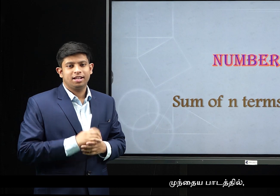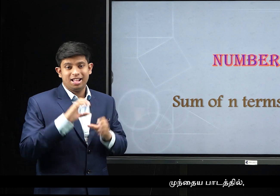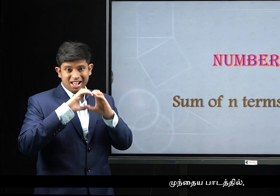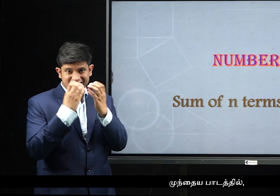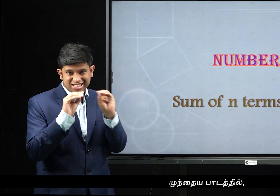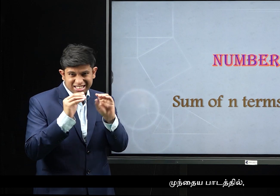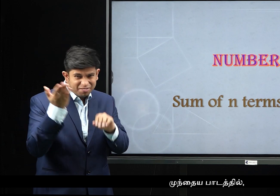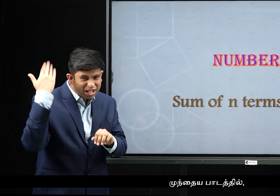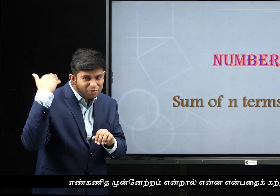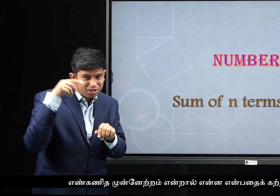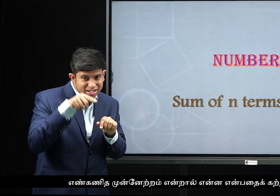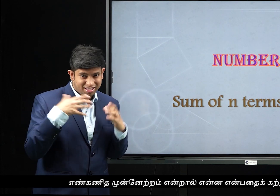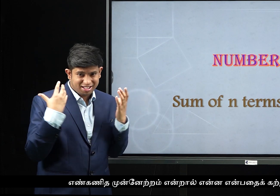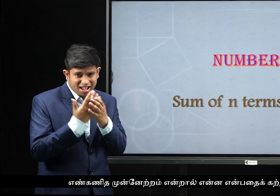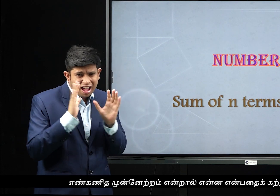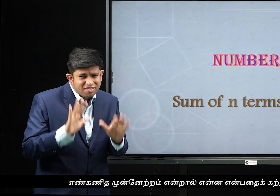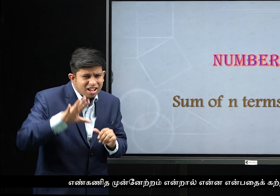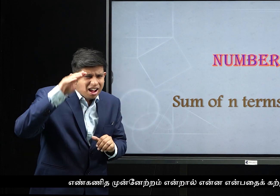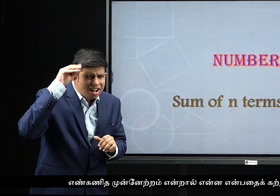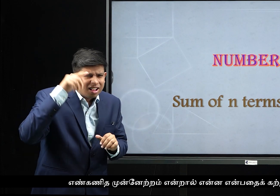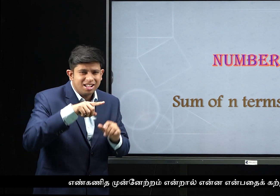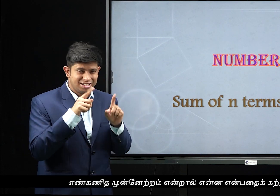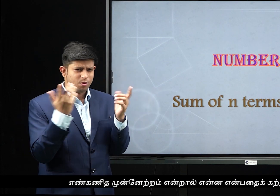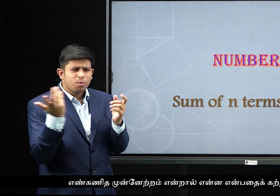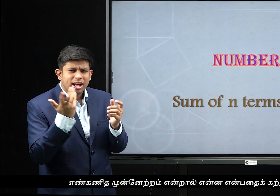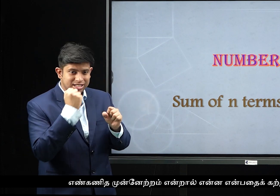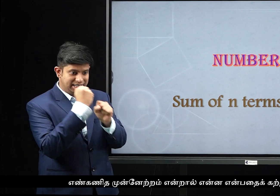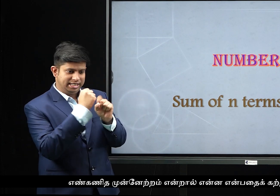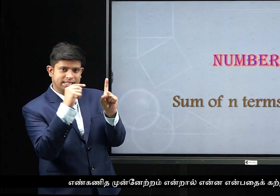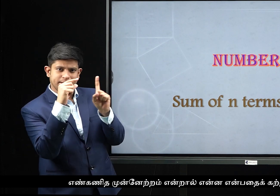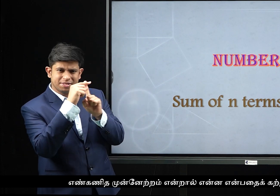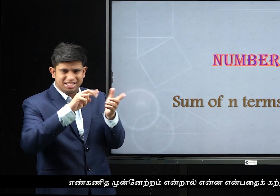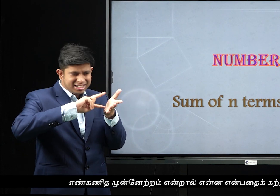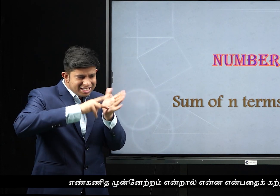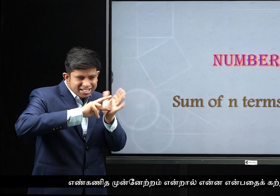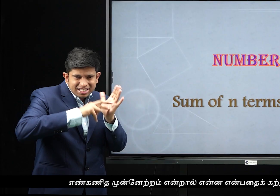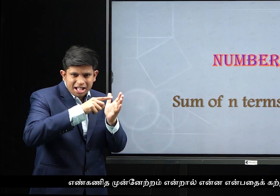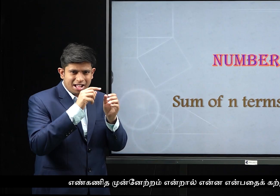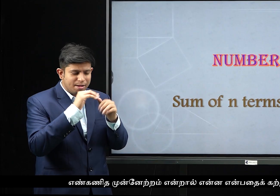முந்தைய பாடத்தில் எண்கணித முன்னேற்றம் என்றால் என்ன என்பதை கற்றுக்கொண்டோம்.